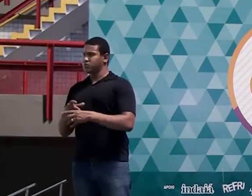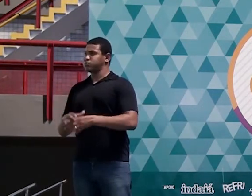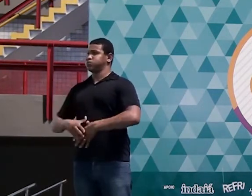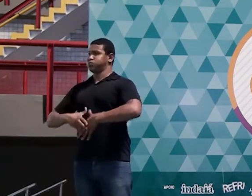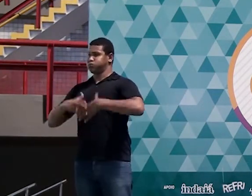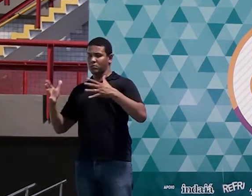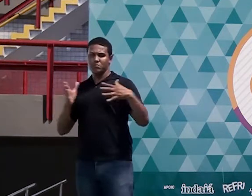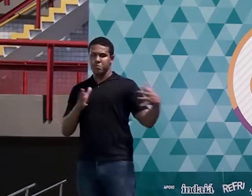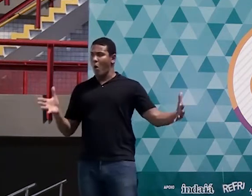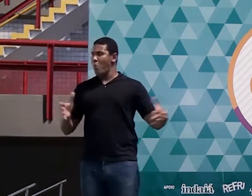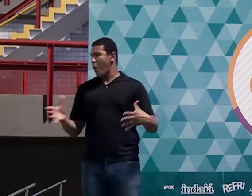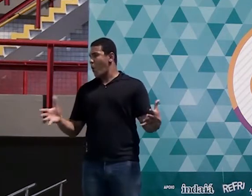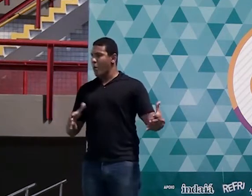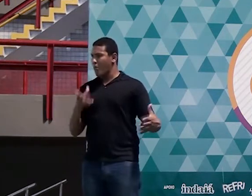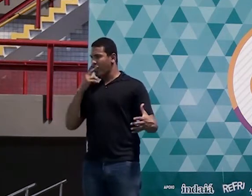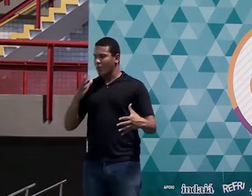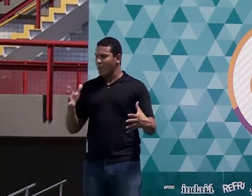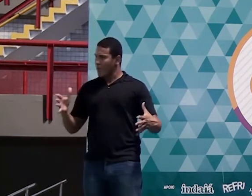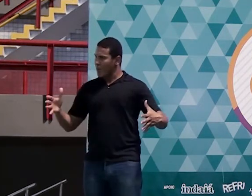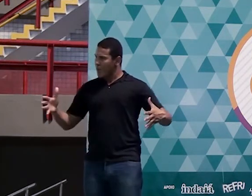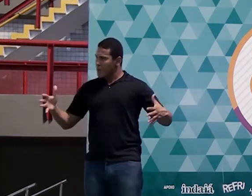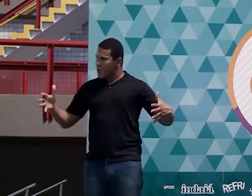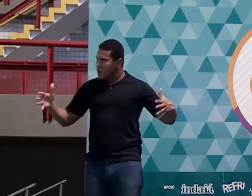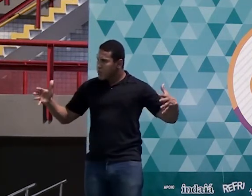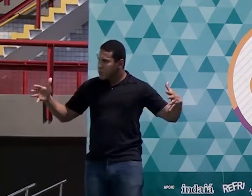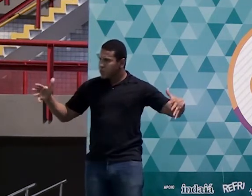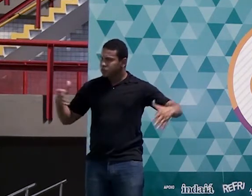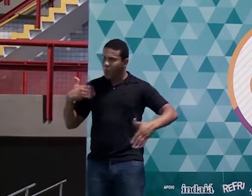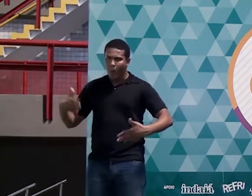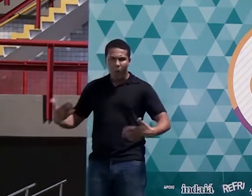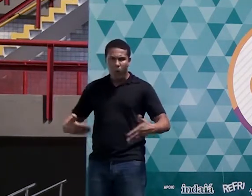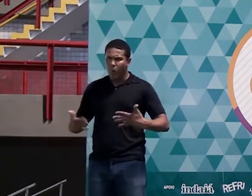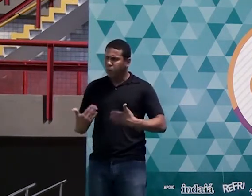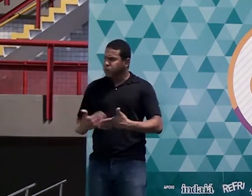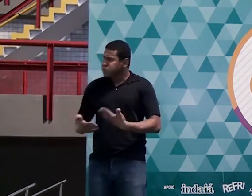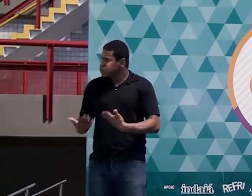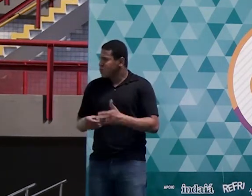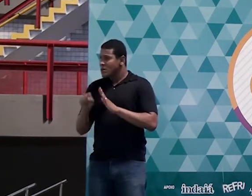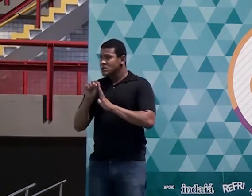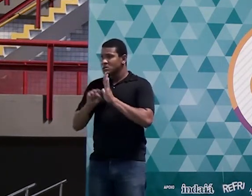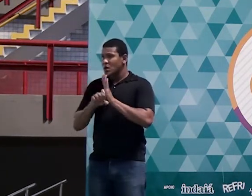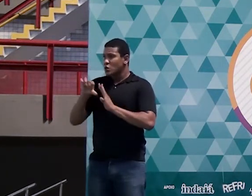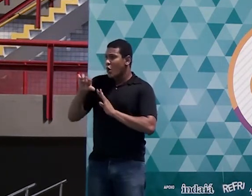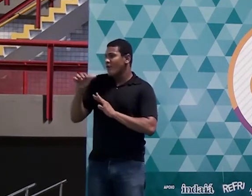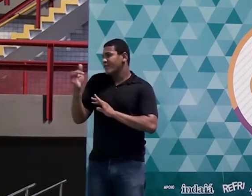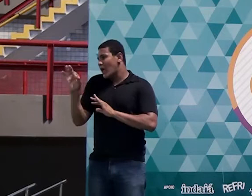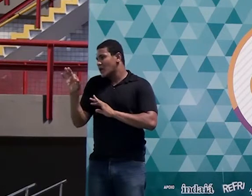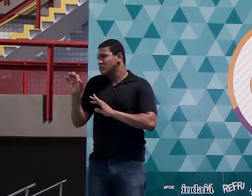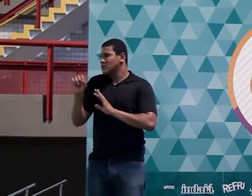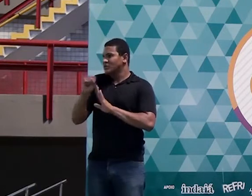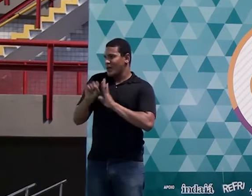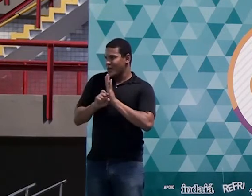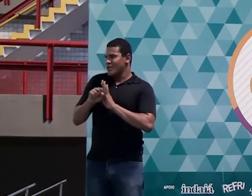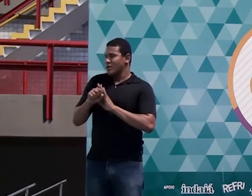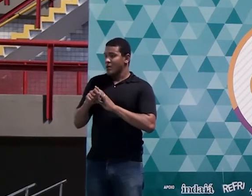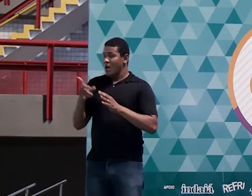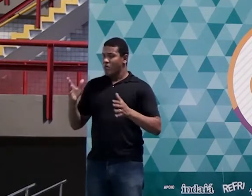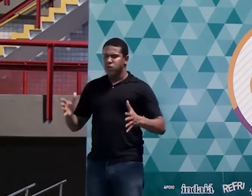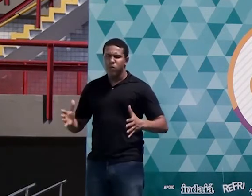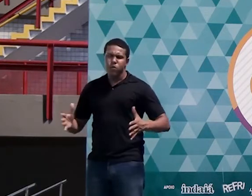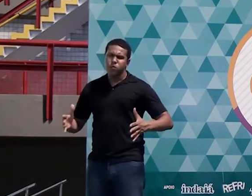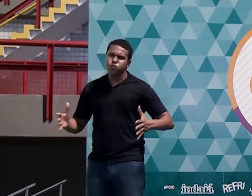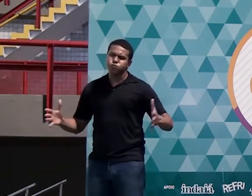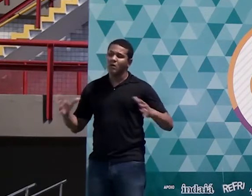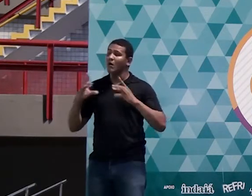a produção. E esse ciclo, ele se acelerou no século IX, no século X. Os feudos começaram a